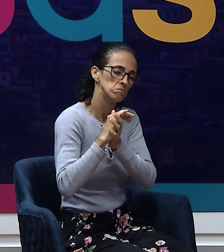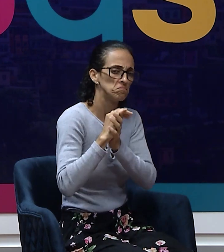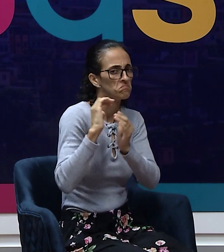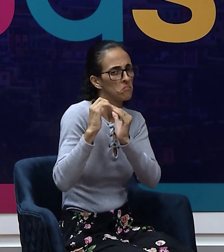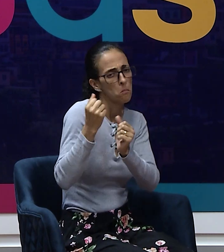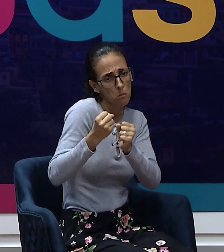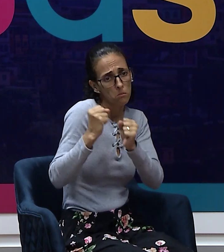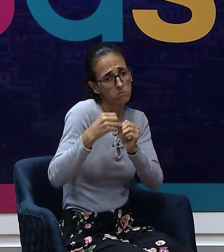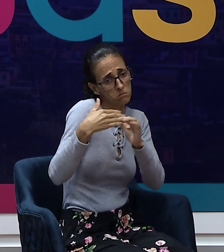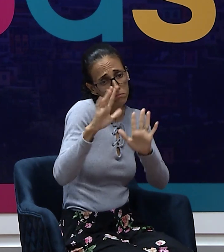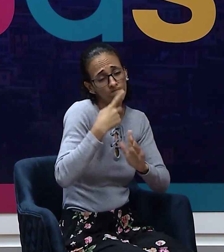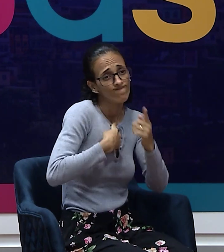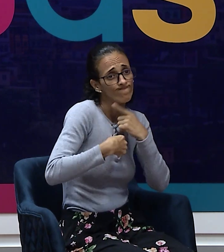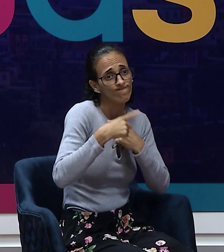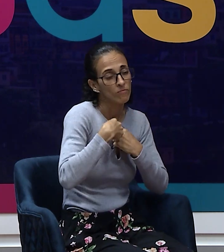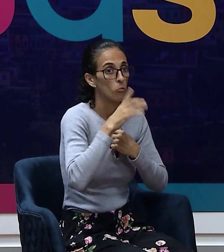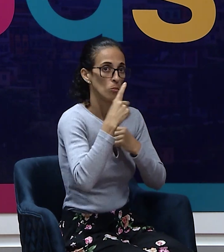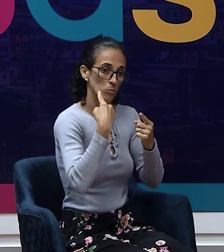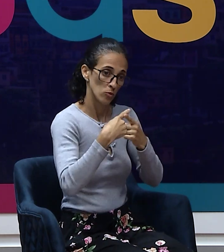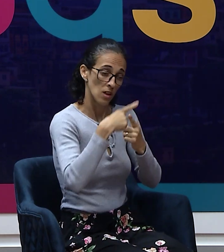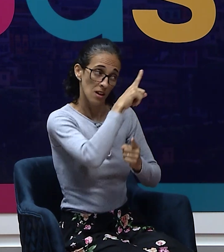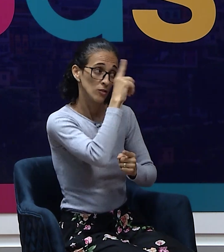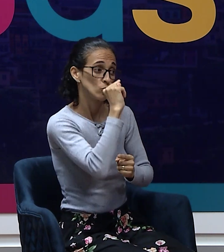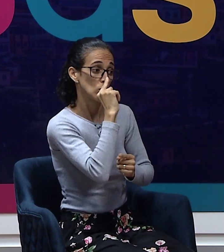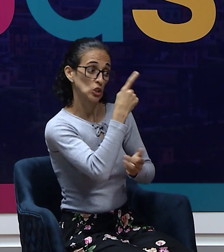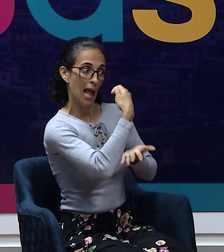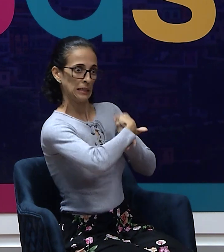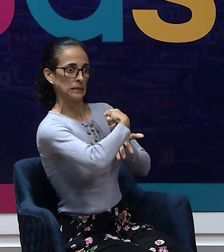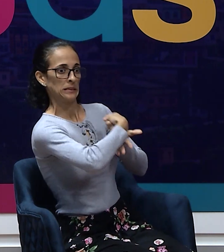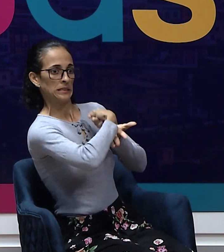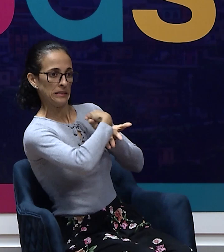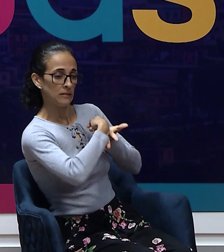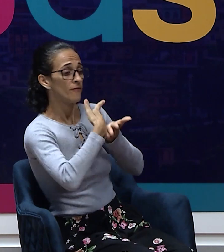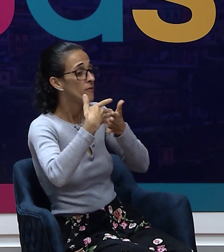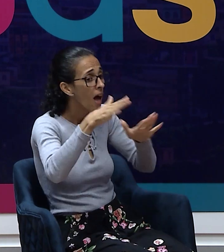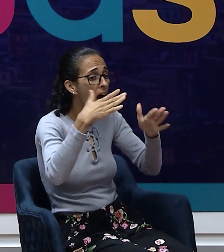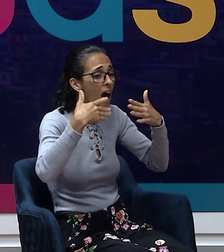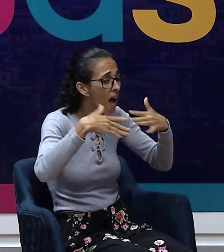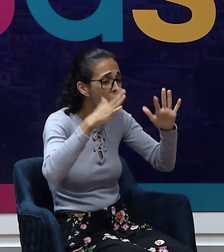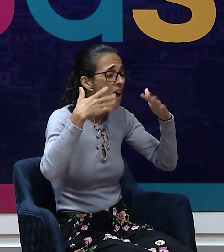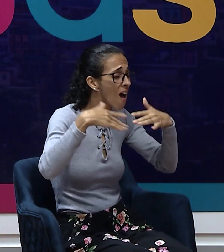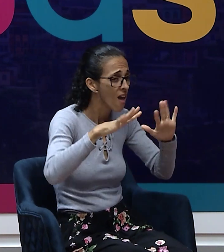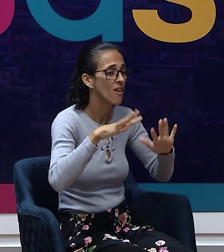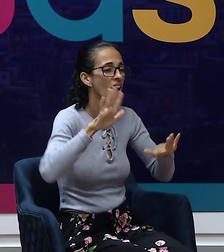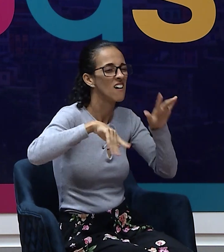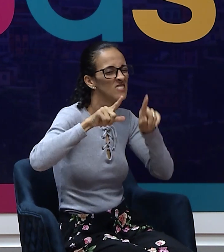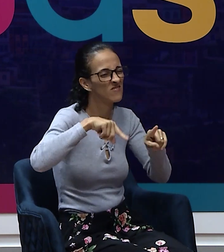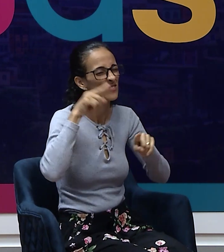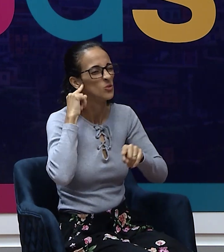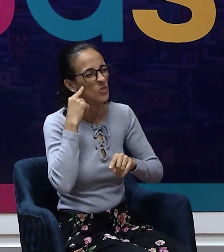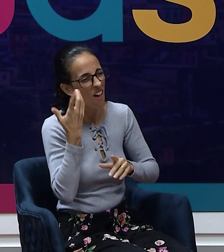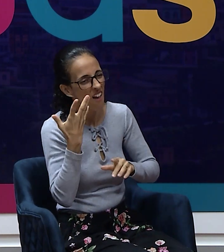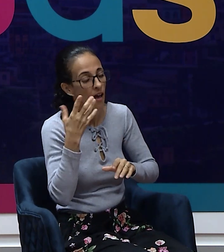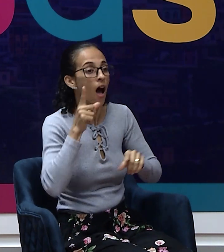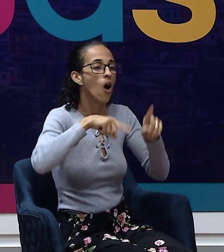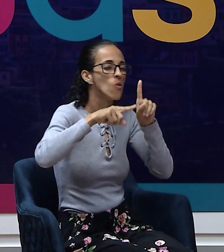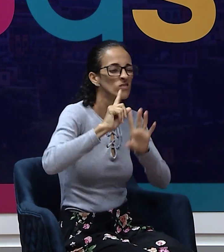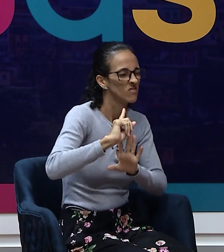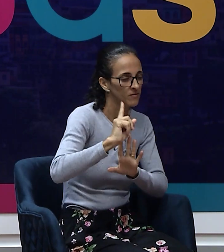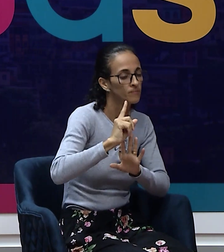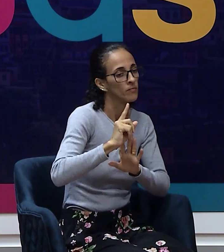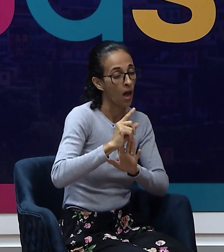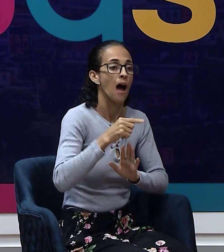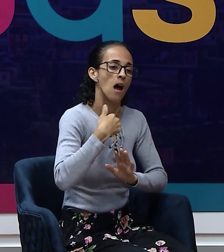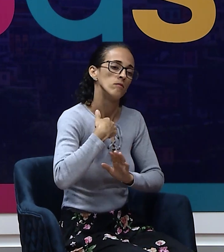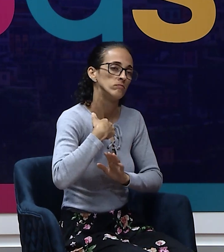pensei nessa estratégia de fazer uma faculdade, e aí foi uma vontade, né, a Juliana cobra isso da gente, vai estudar, e às vezes a